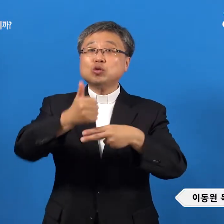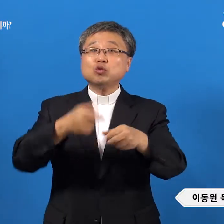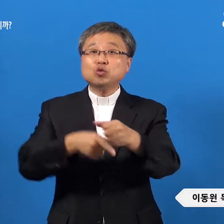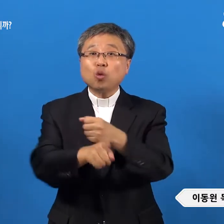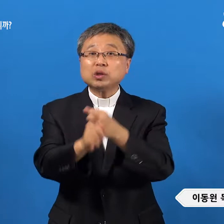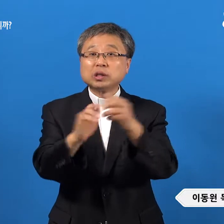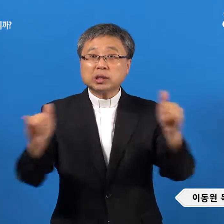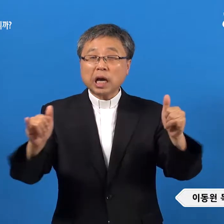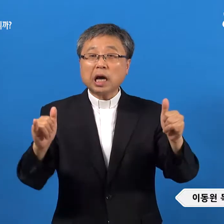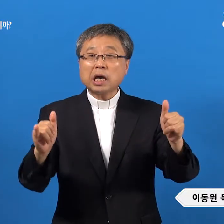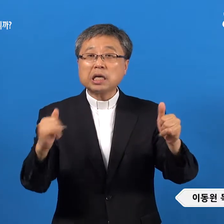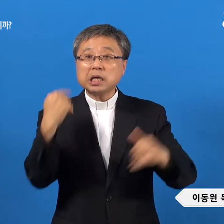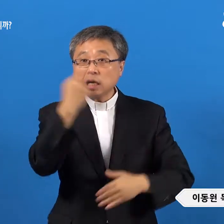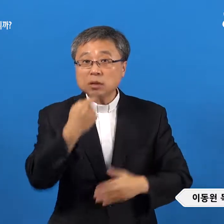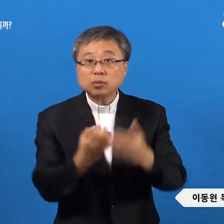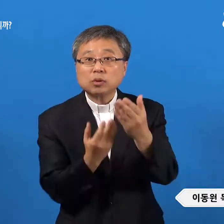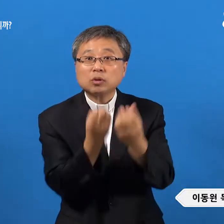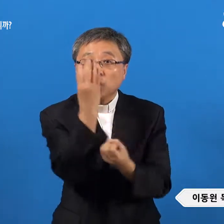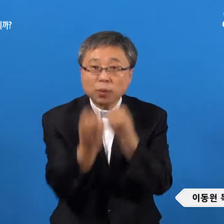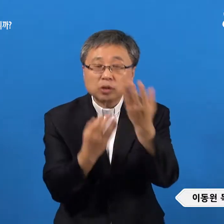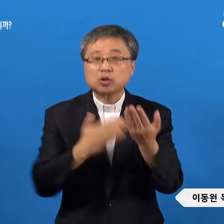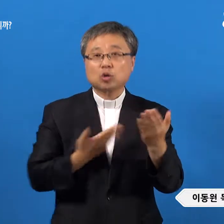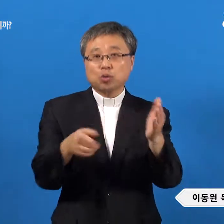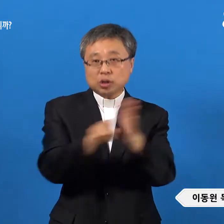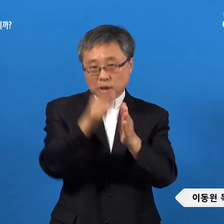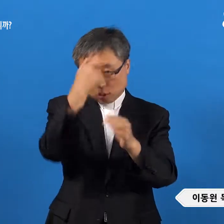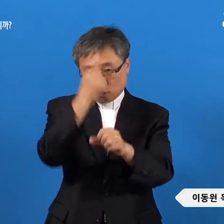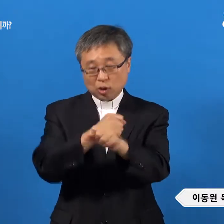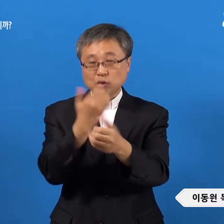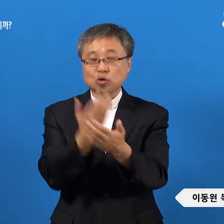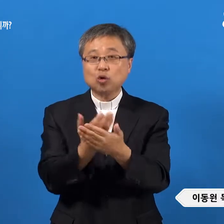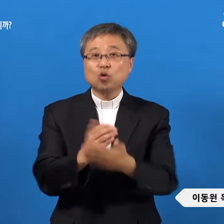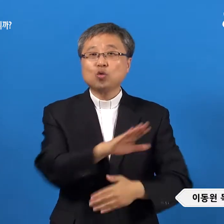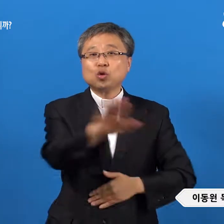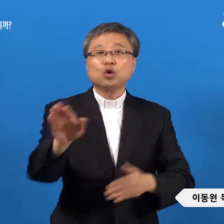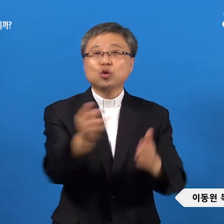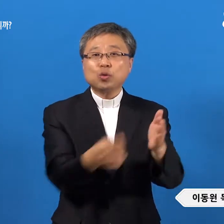목사님, 저를 위해 기도해 주시고 우리 위해서 한번 예배를 드려 주시죠.